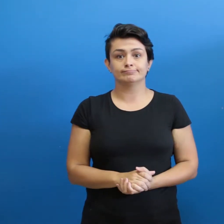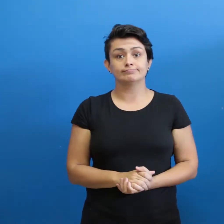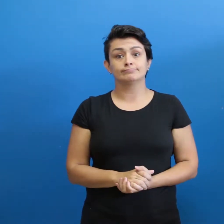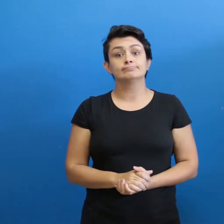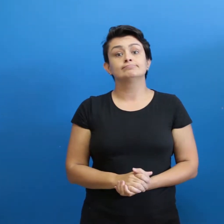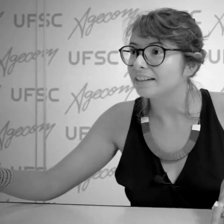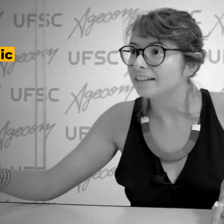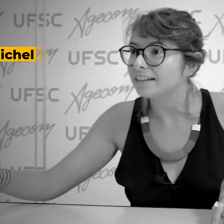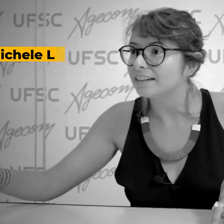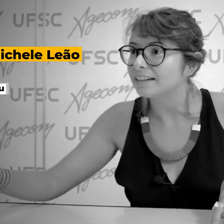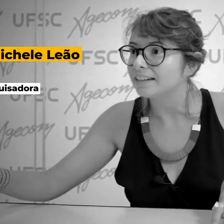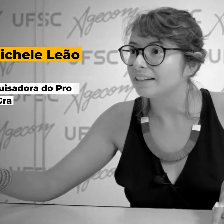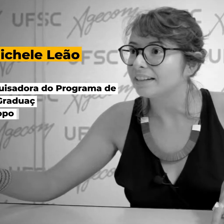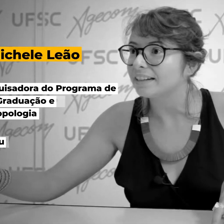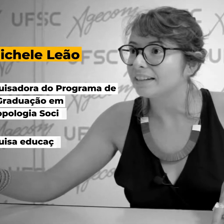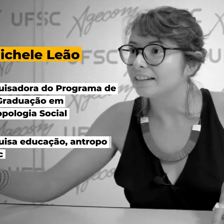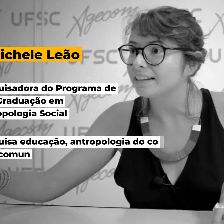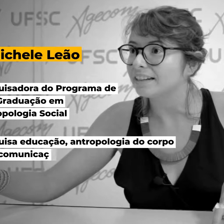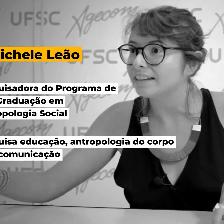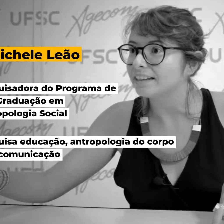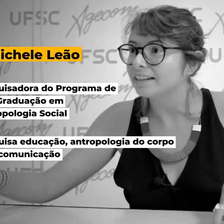uma trajetória.